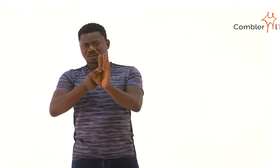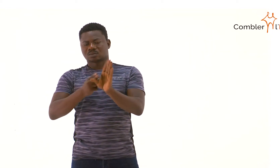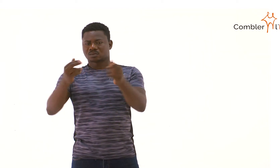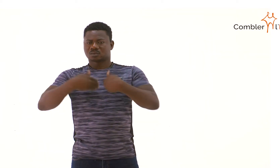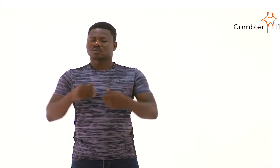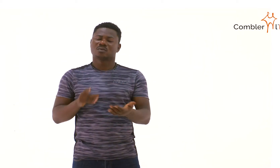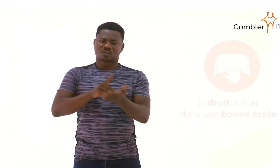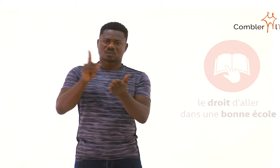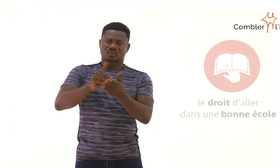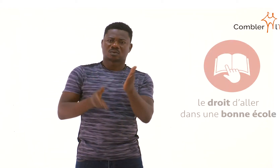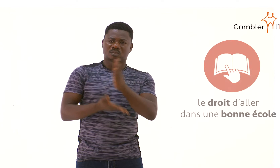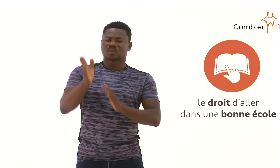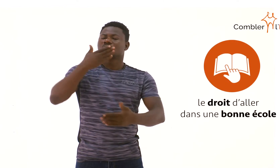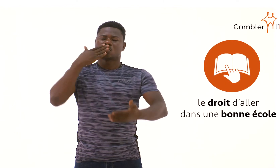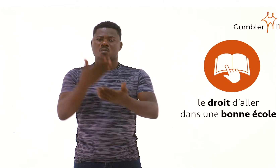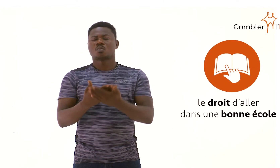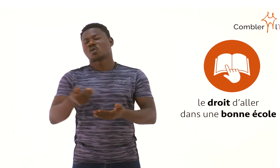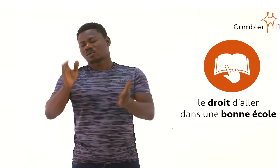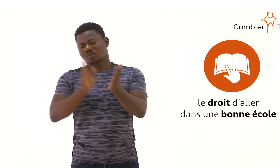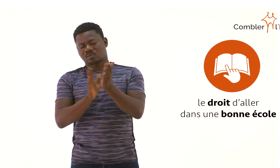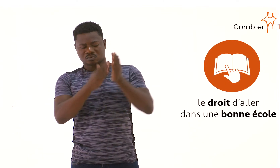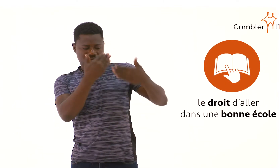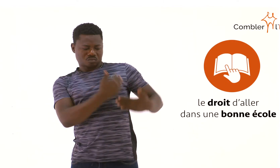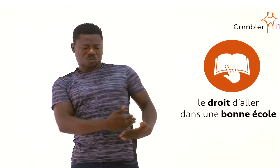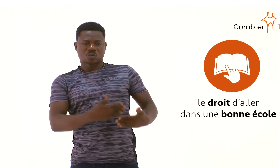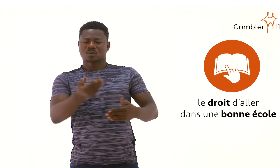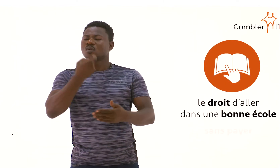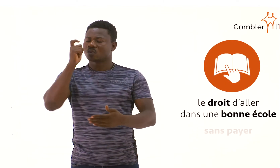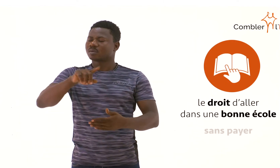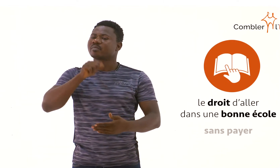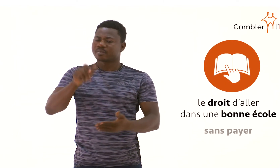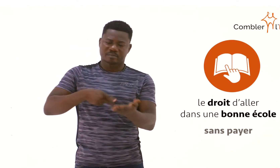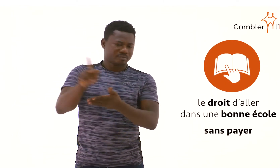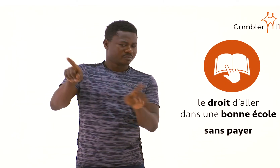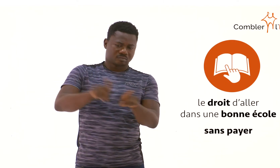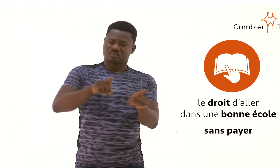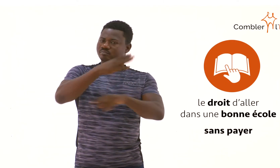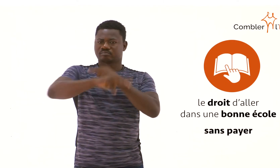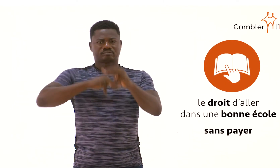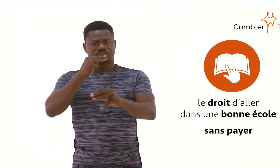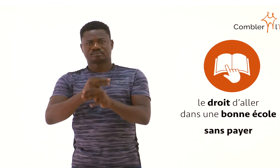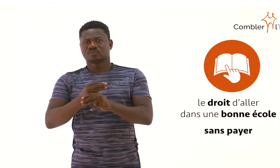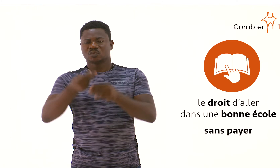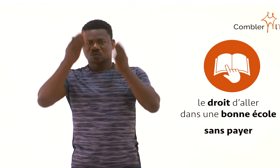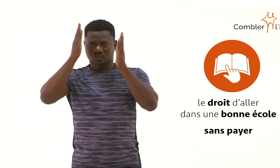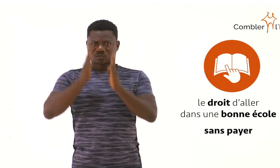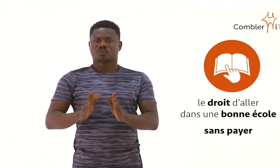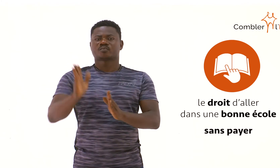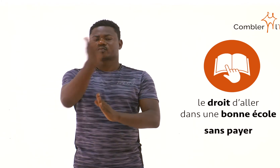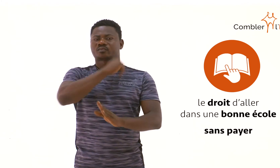handicap ont le droit d'aller dans une bonne école locale et ne doivent pas payer pour ça, comme tout le monde. Les personnes